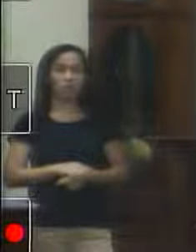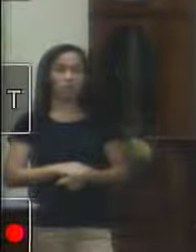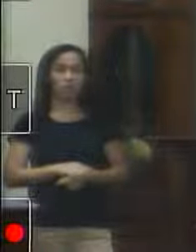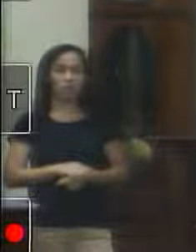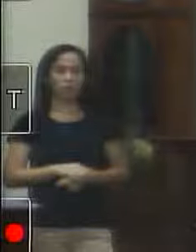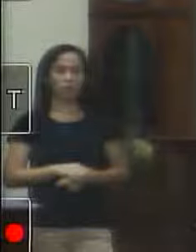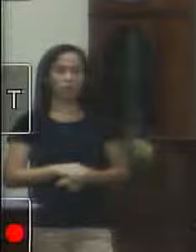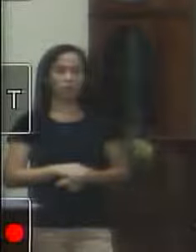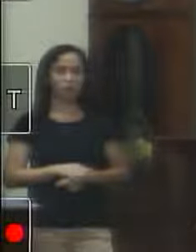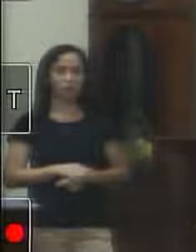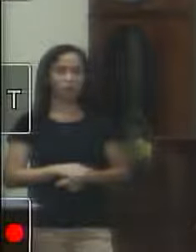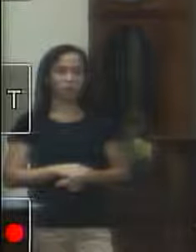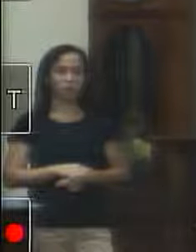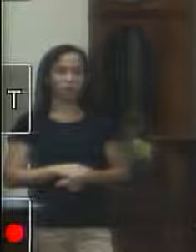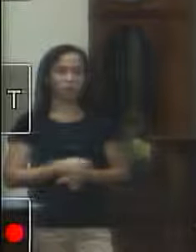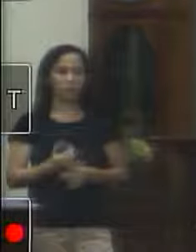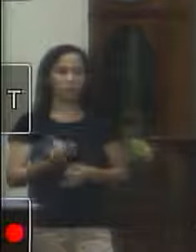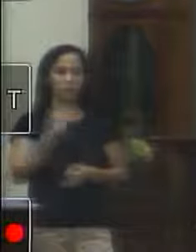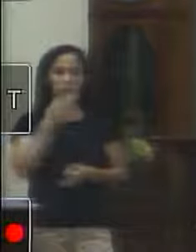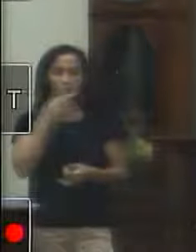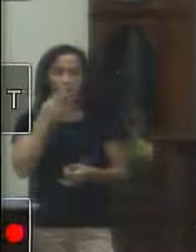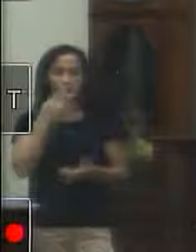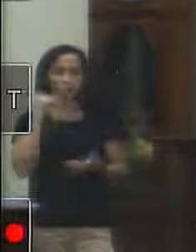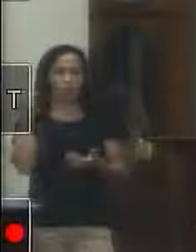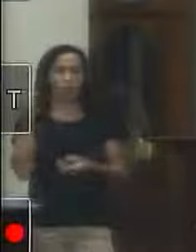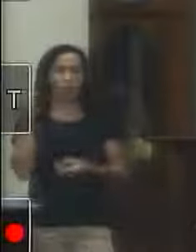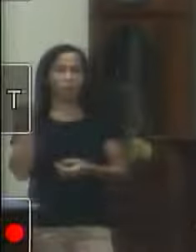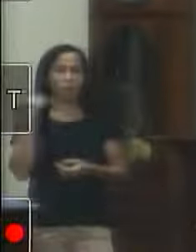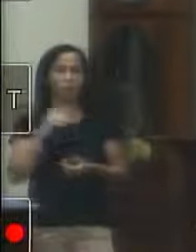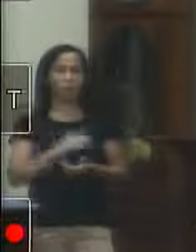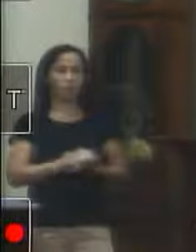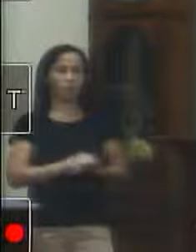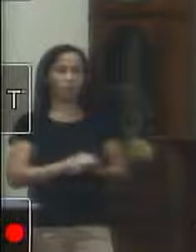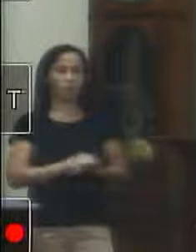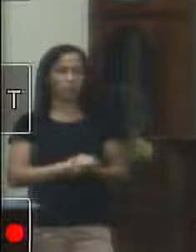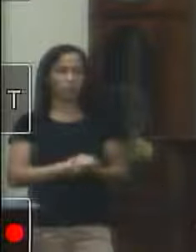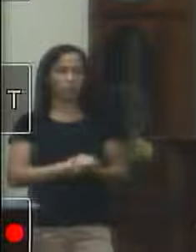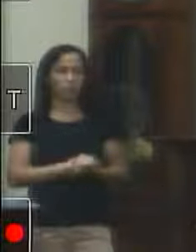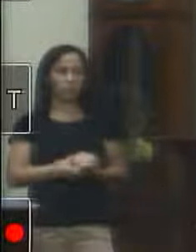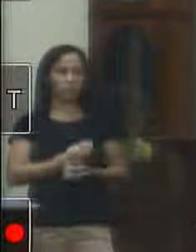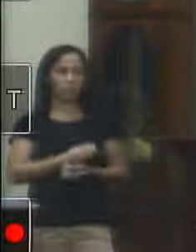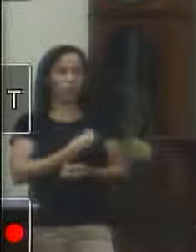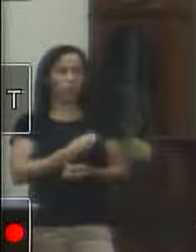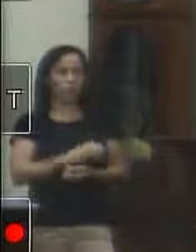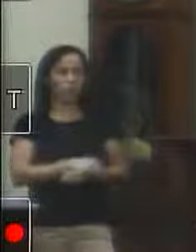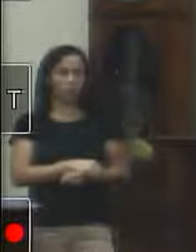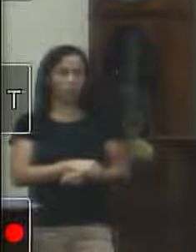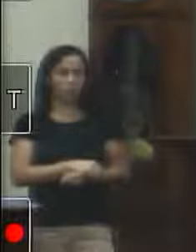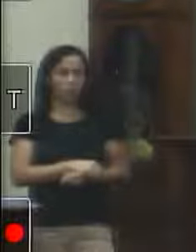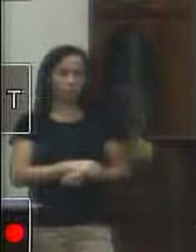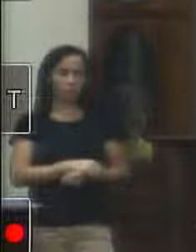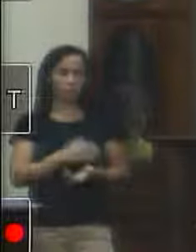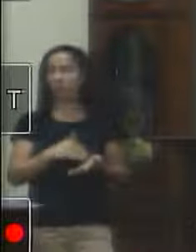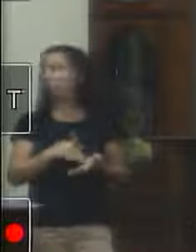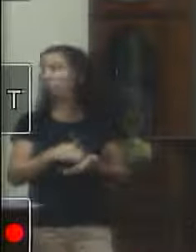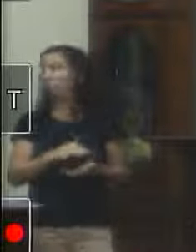para trazer realmente a importância dessa presença aqui hoje, secretária.